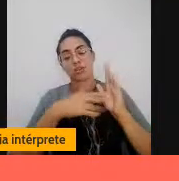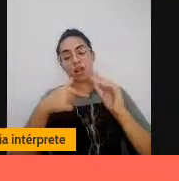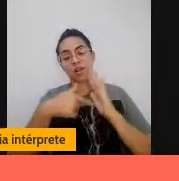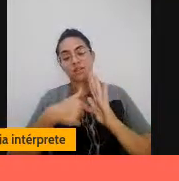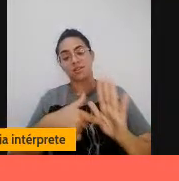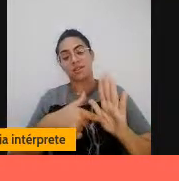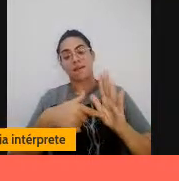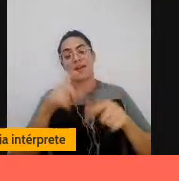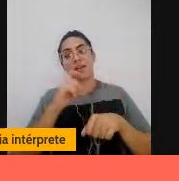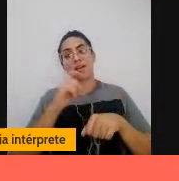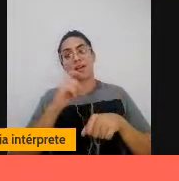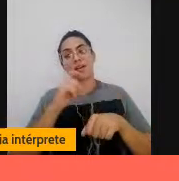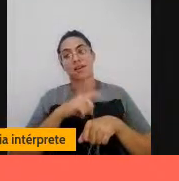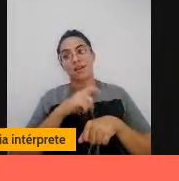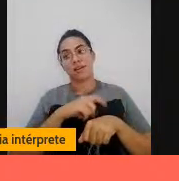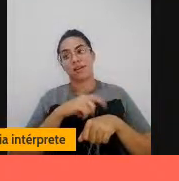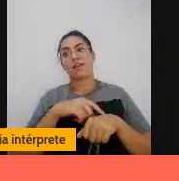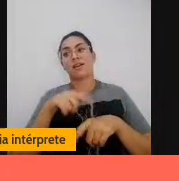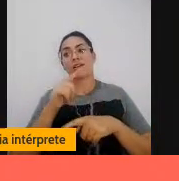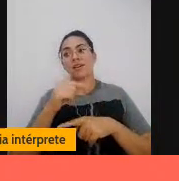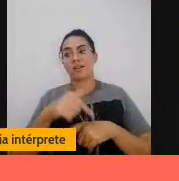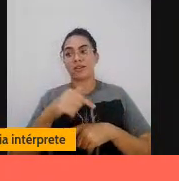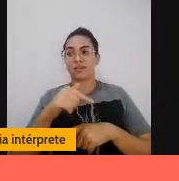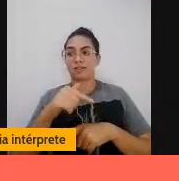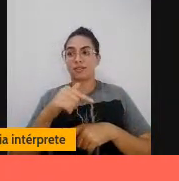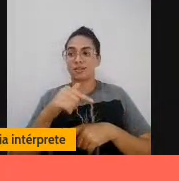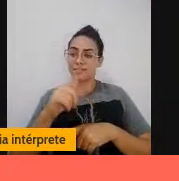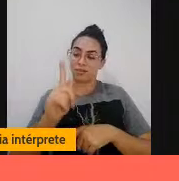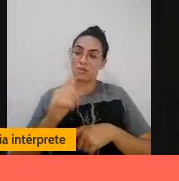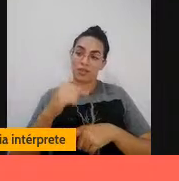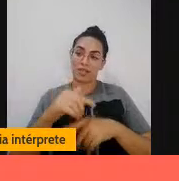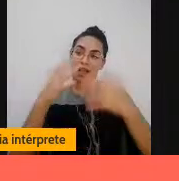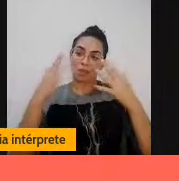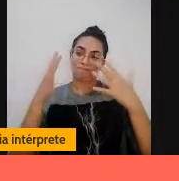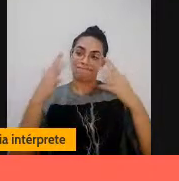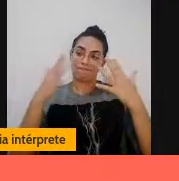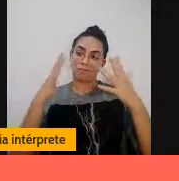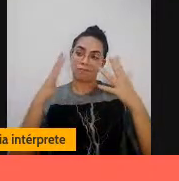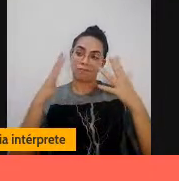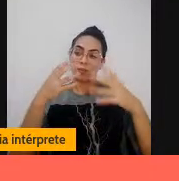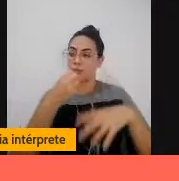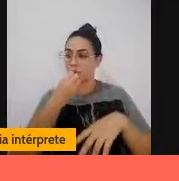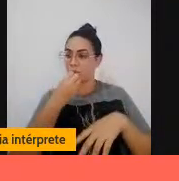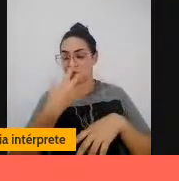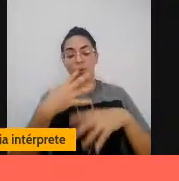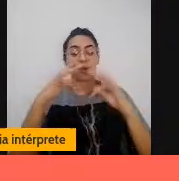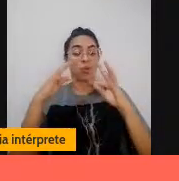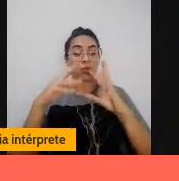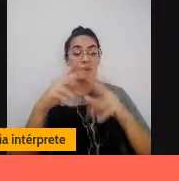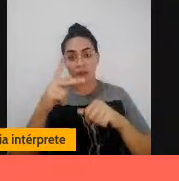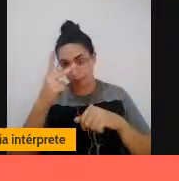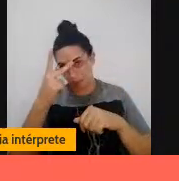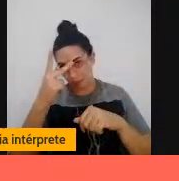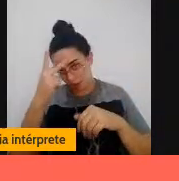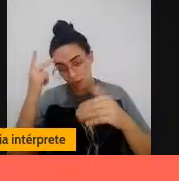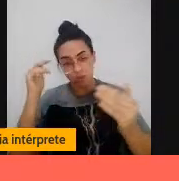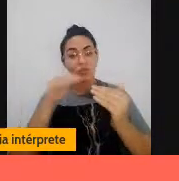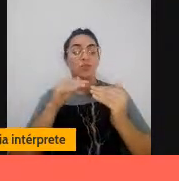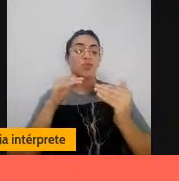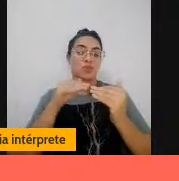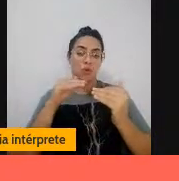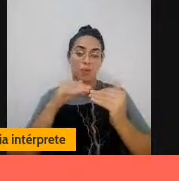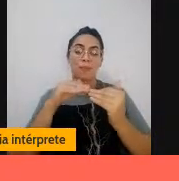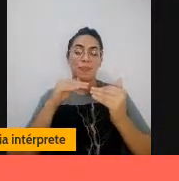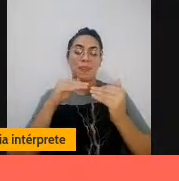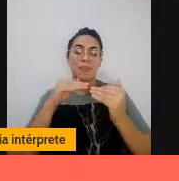no momento lá do GT, e foi muito louvável, todas as pessoas concordaram que a gente